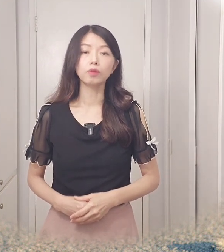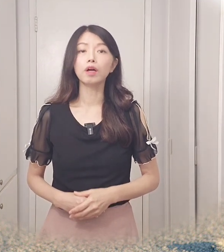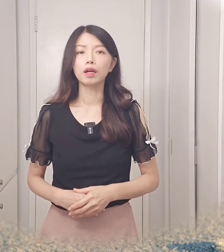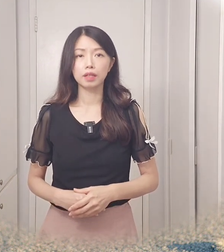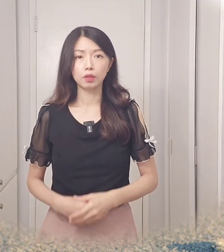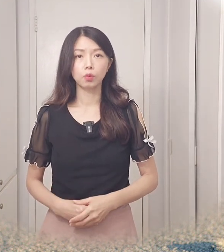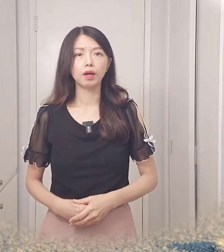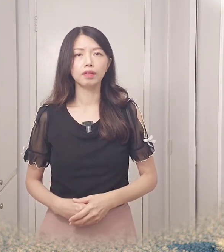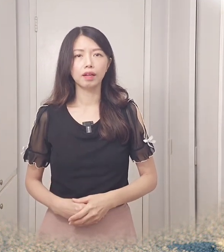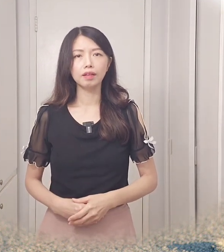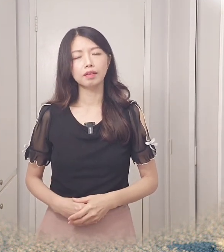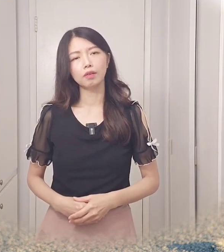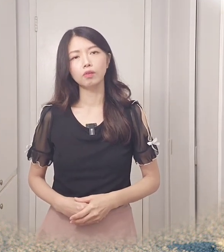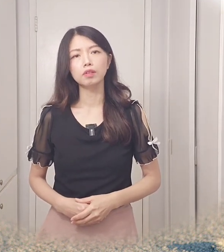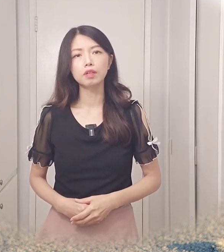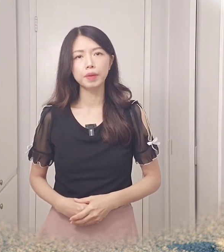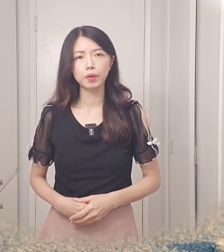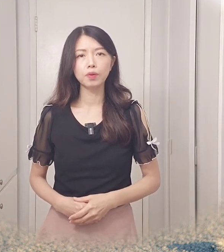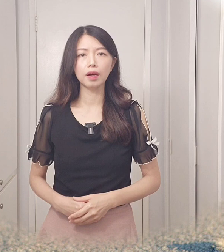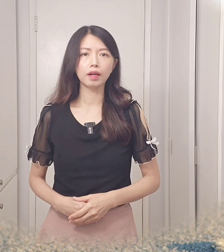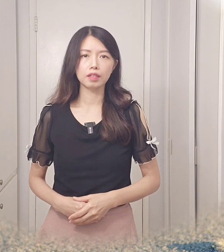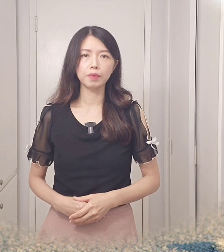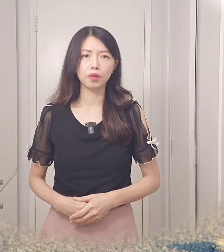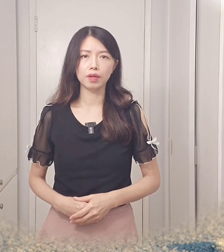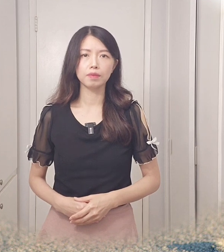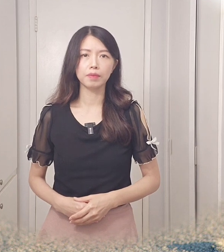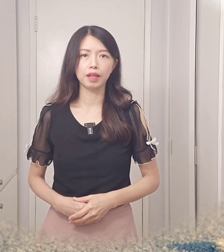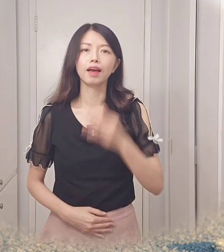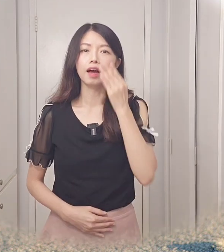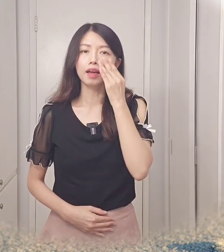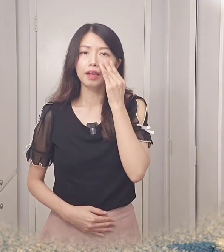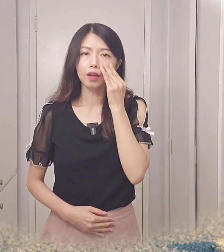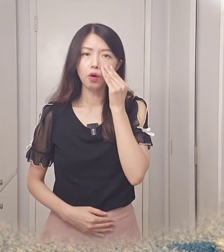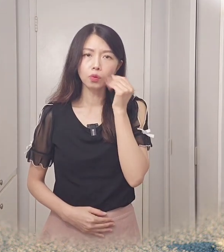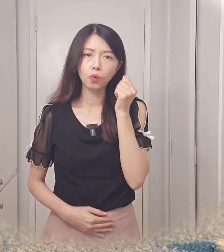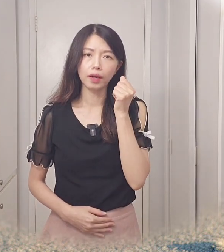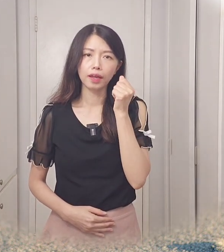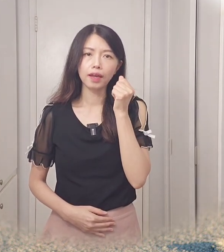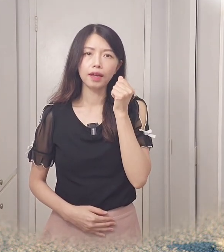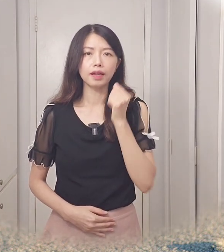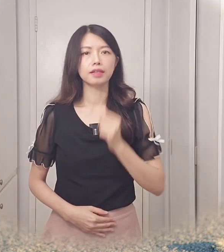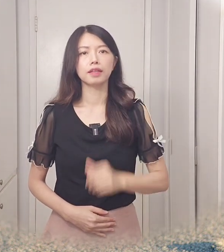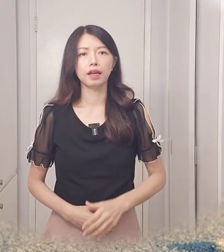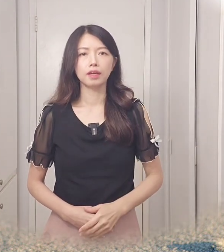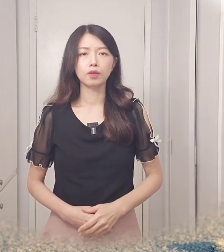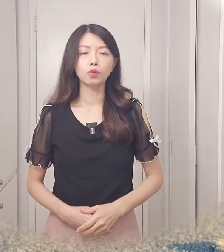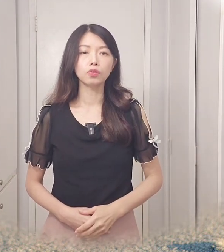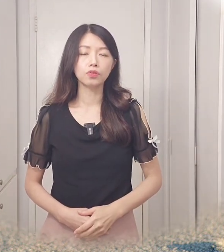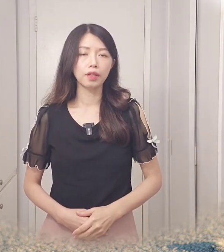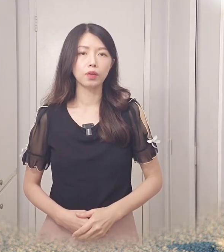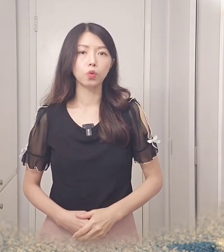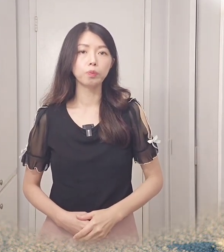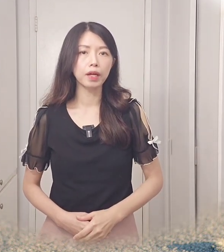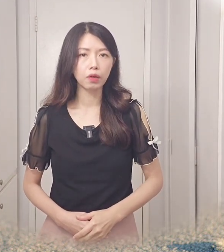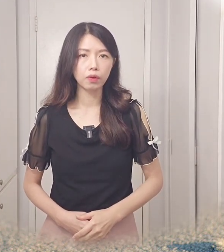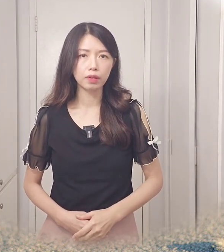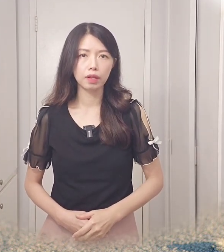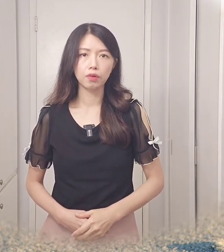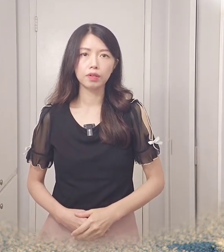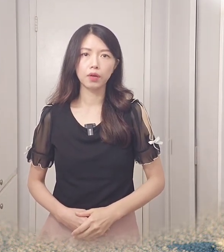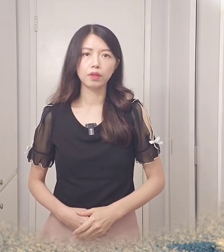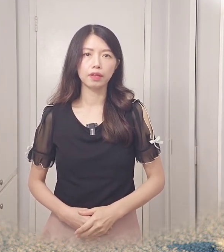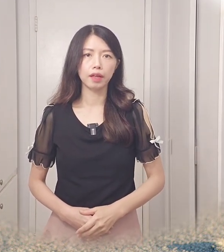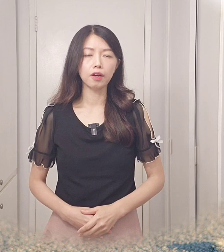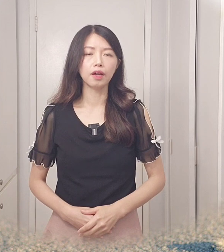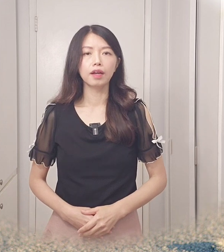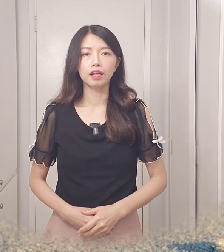풀린다는, 원활하게 잘 돌아간다는 그런 의미로 생각하시면 되겠습니다. 형통하게 하시네. 저는 중간에 돕다라고 한 뒤에